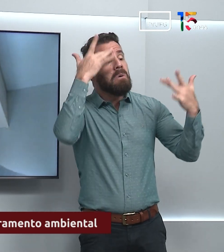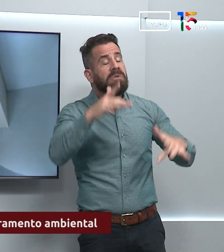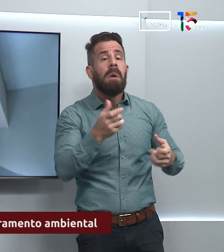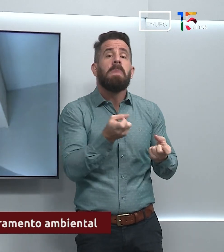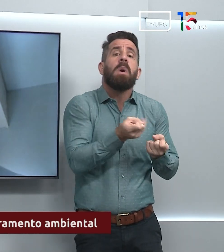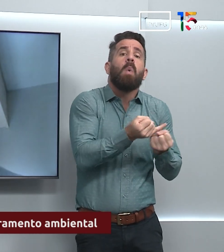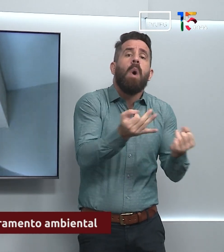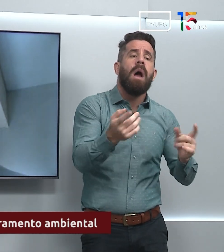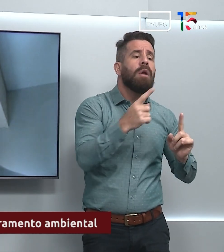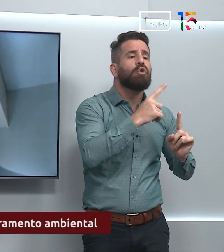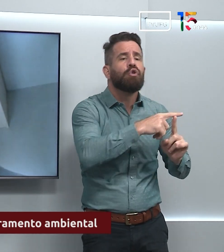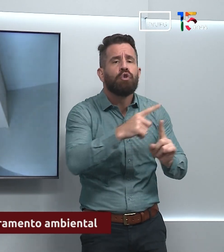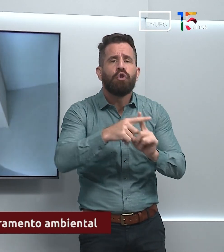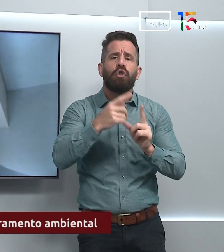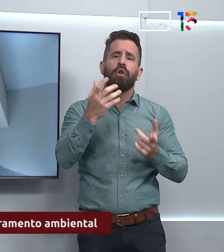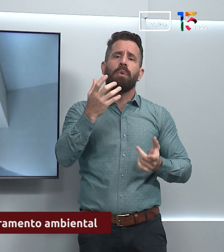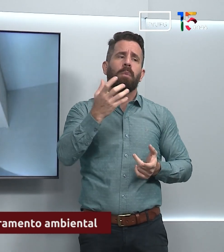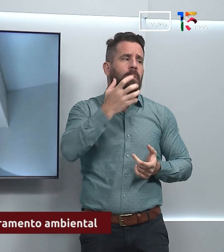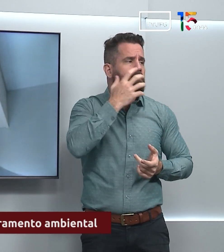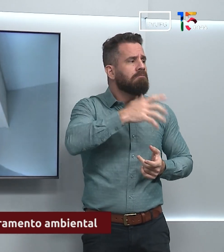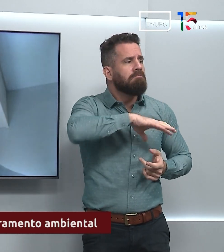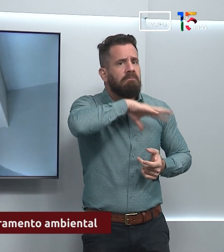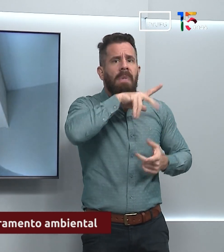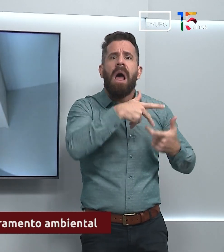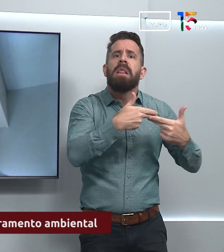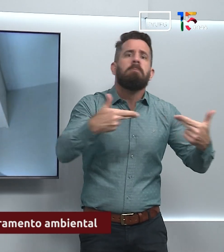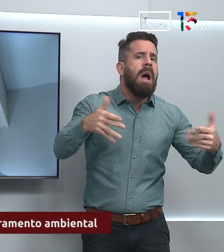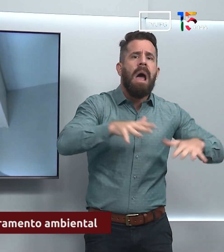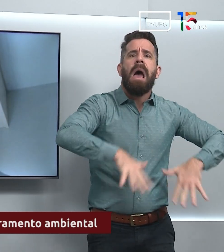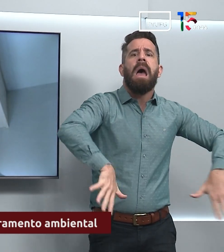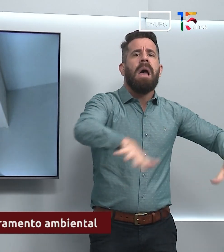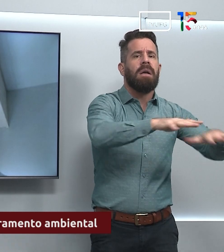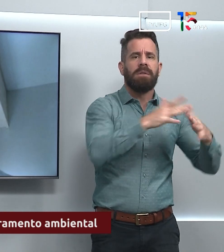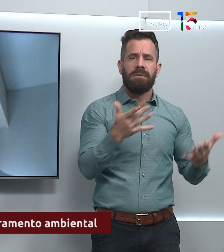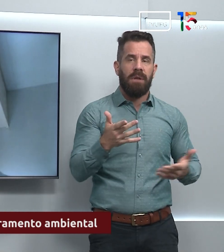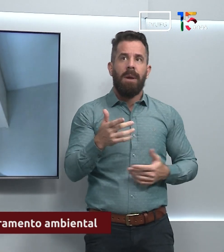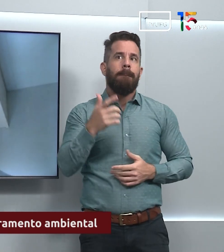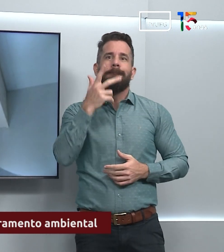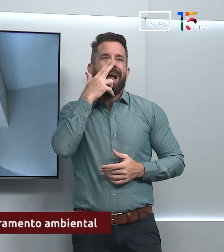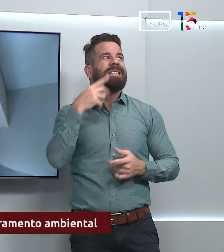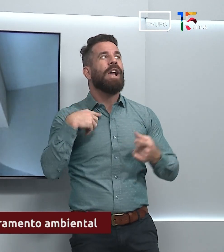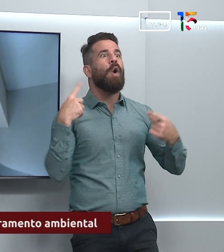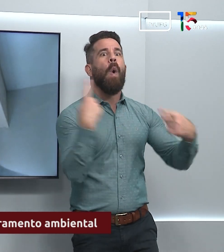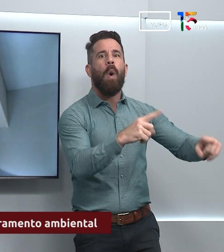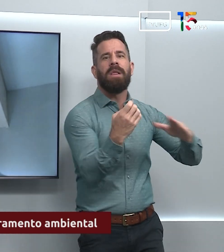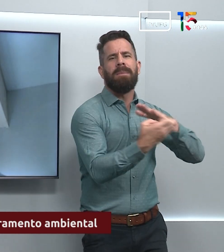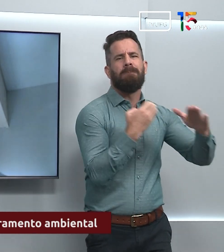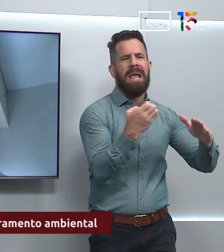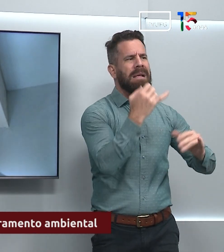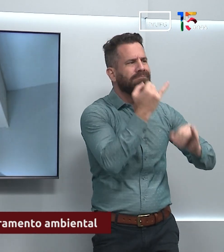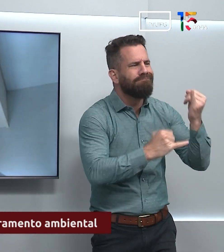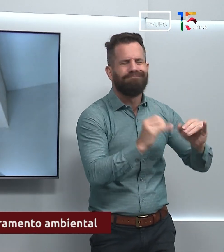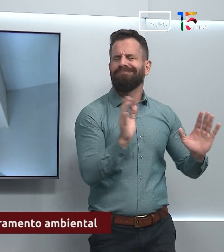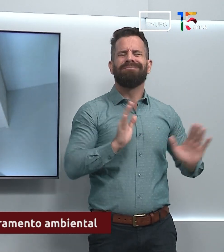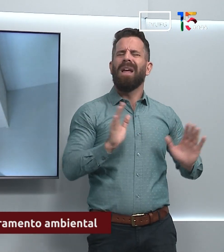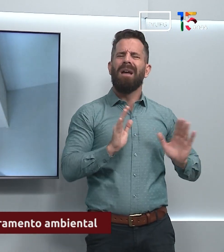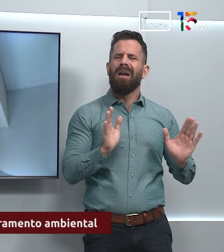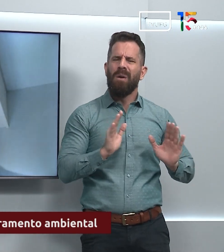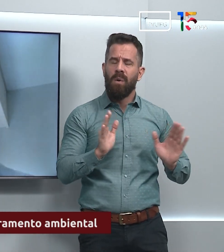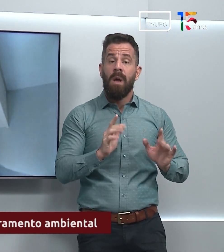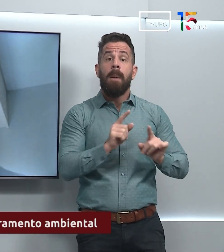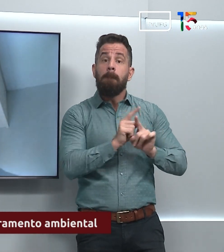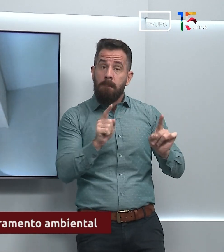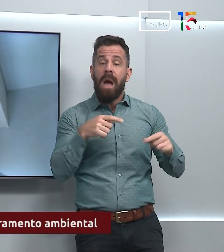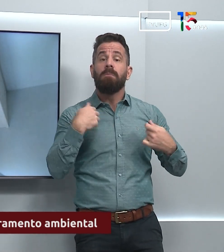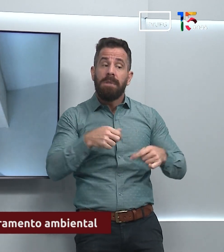minimizar esse impacto? Porque, de novo, você tem um empreendimento, né, ninguém é contra empreendimento. Só que se a gente não tem monitoramento, fica difícil avaliar o impacto. E